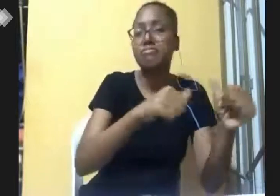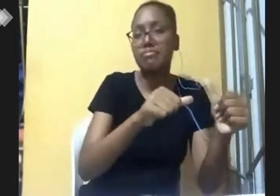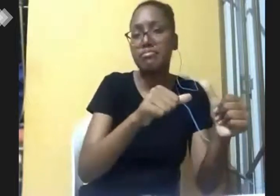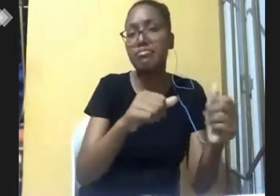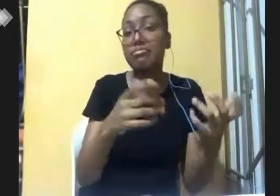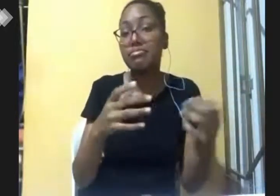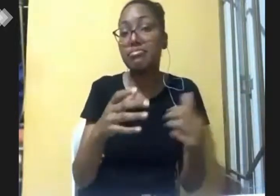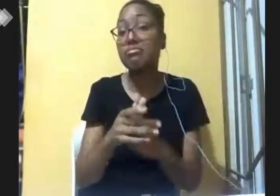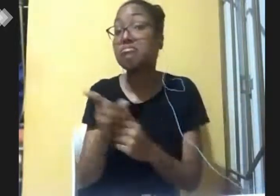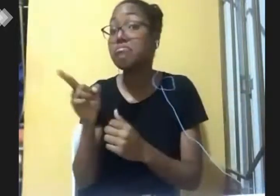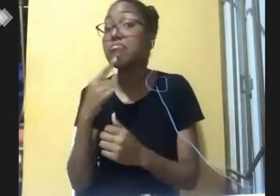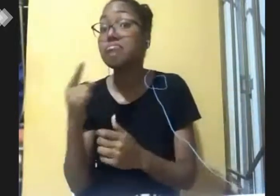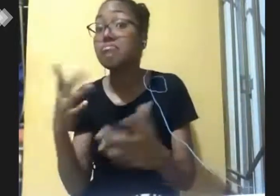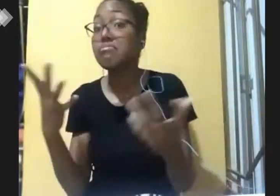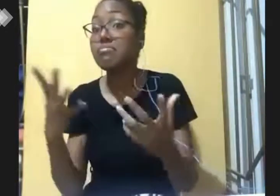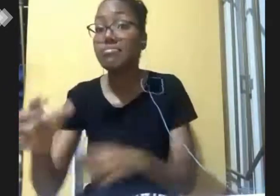Brenda?